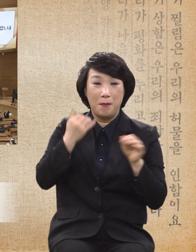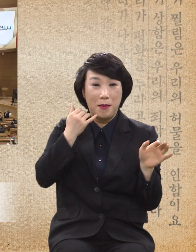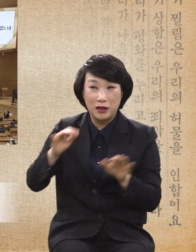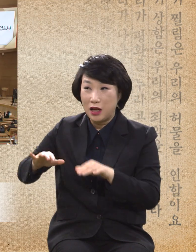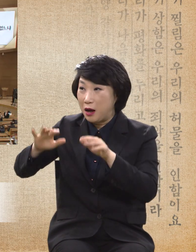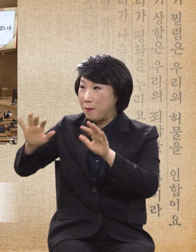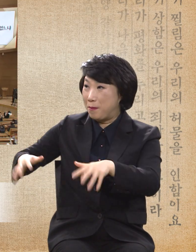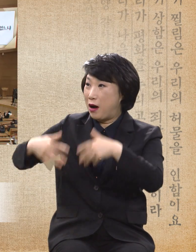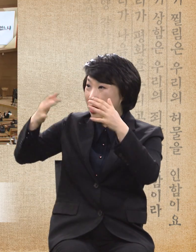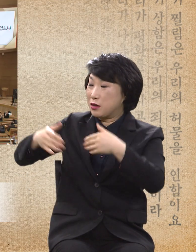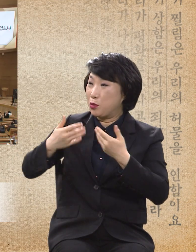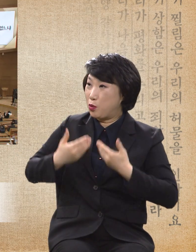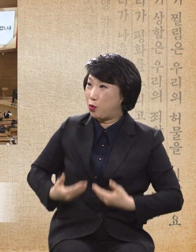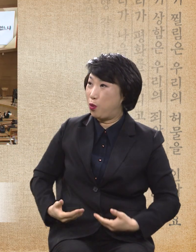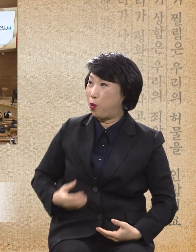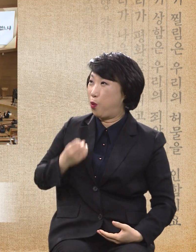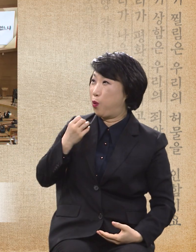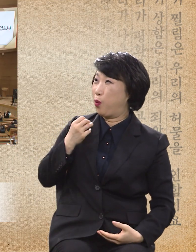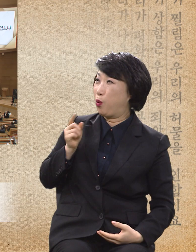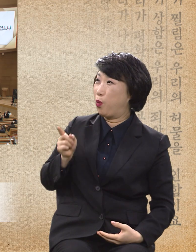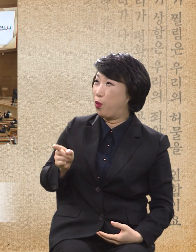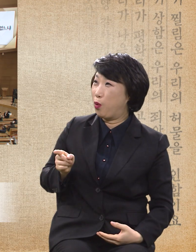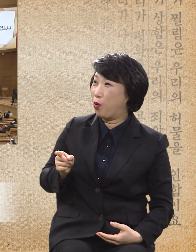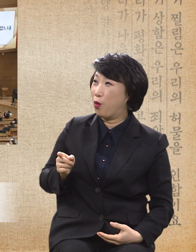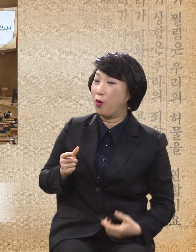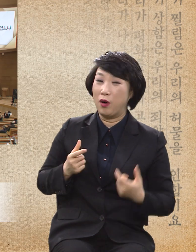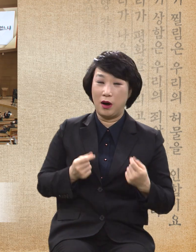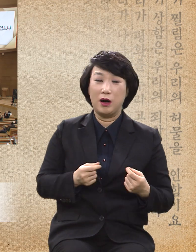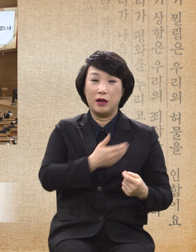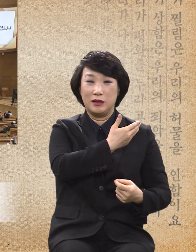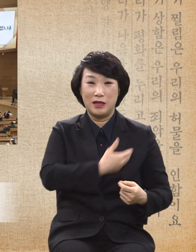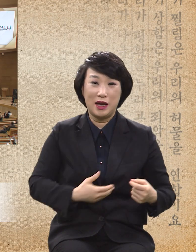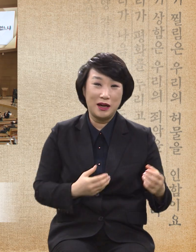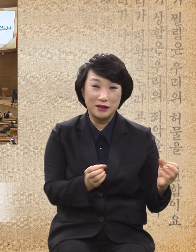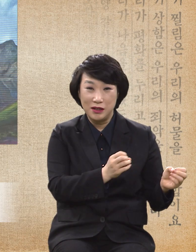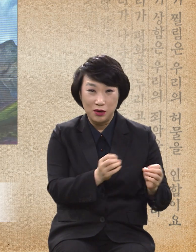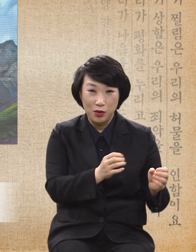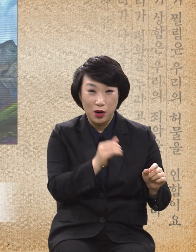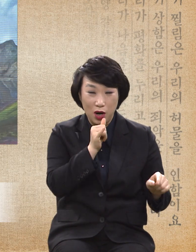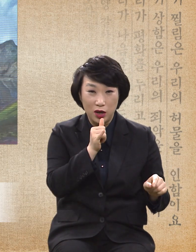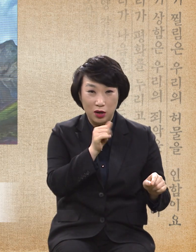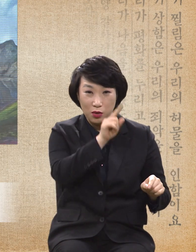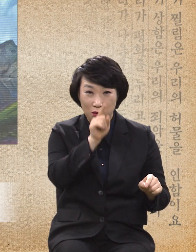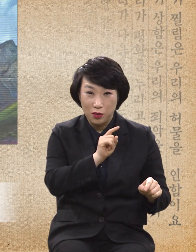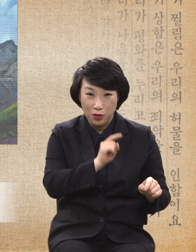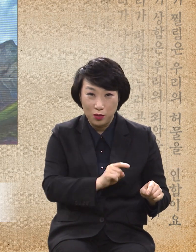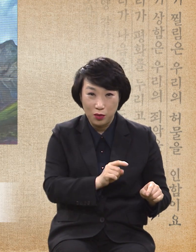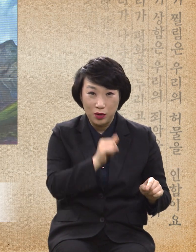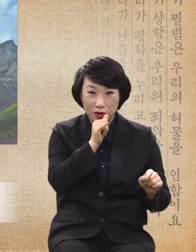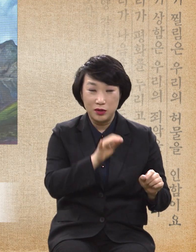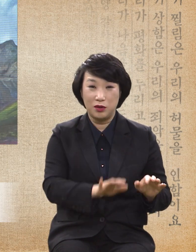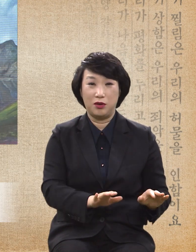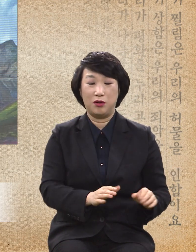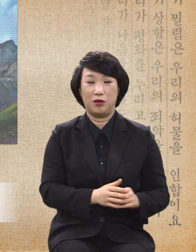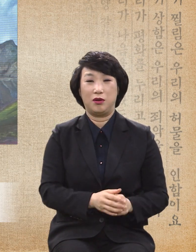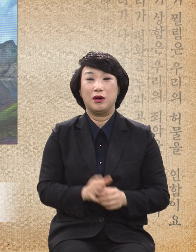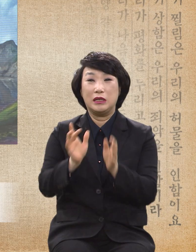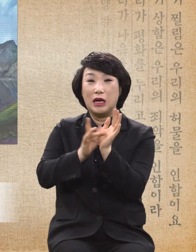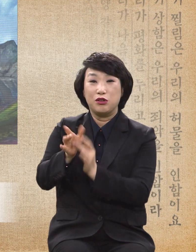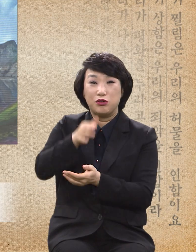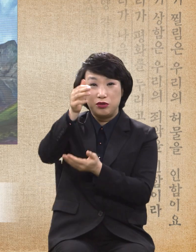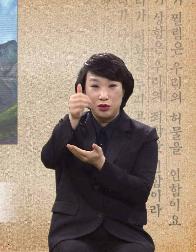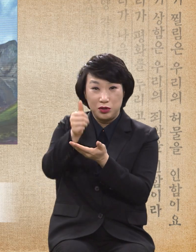바람도 고요하냐 하며 그들이 의문을 품고